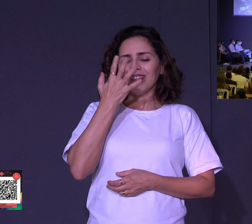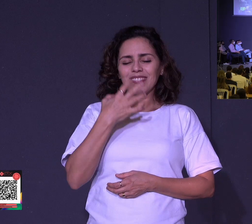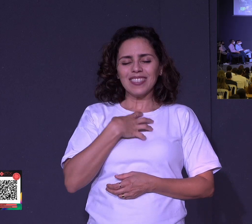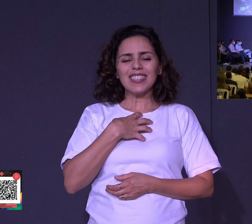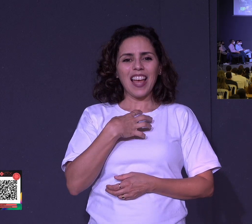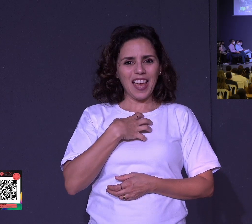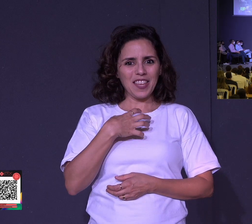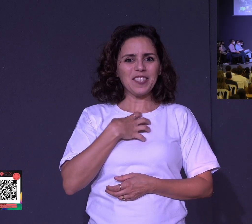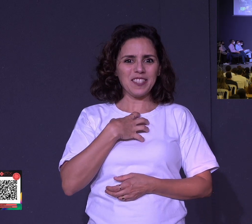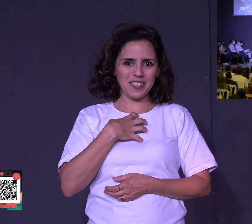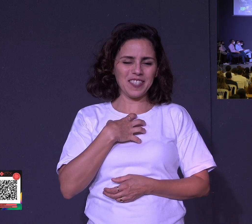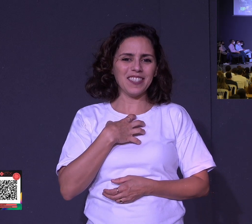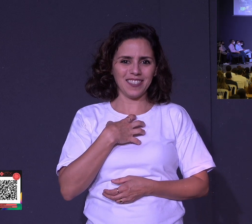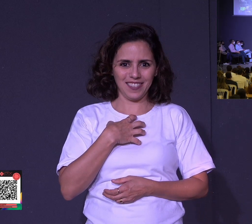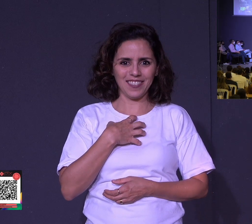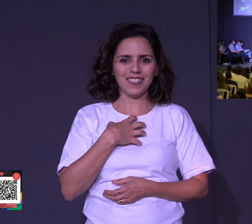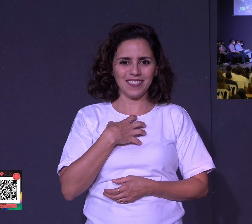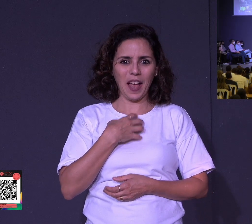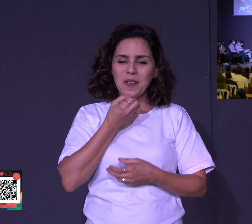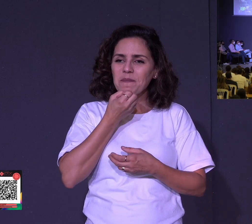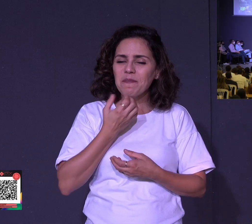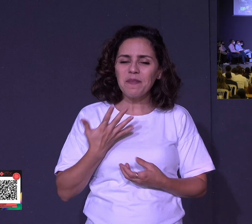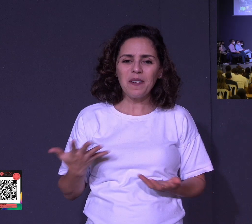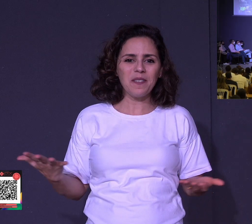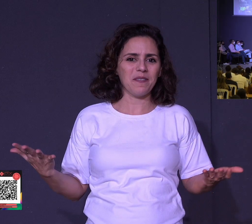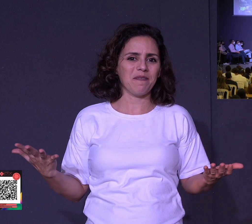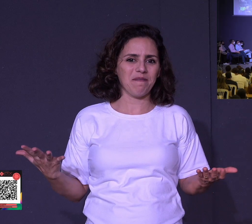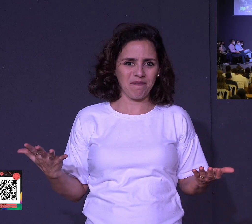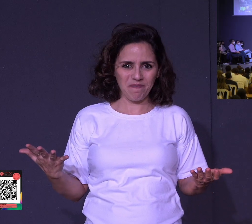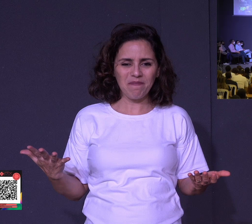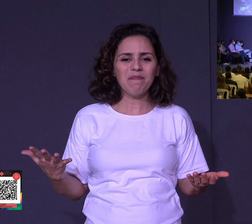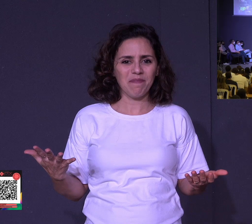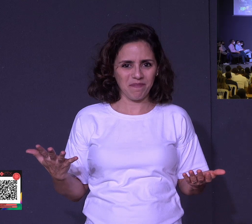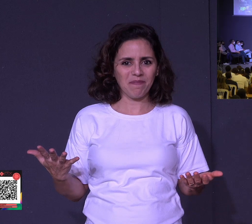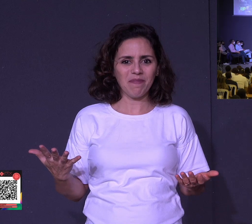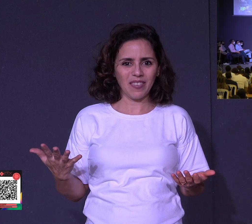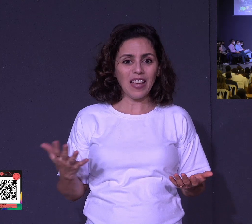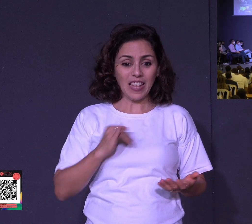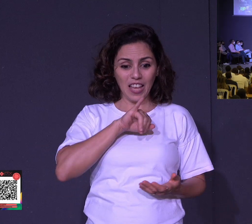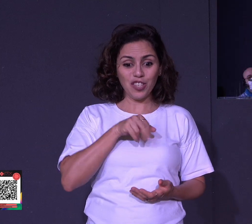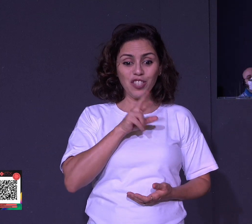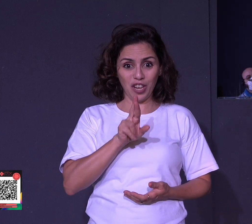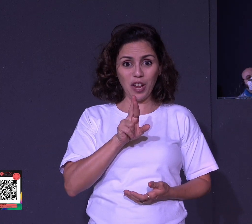O profeta medita em suas amargas aflições e decide: eu preciso trazer à memória aquilo que me dá esperança, porque minha alma